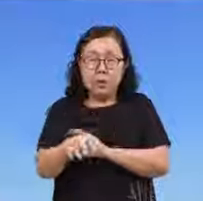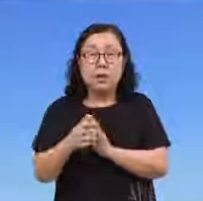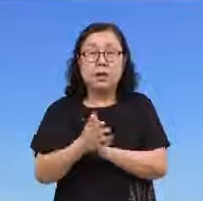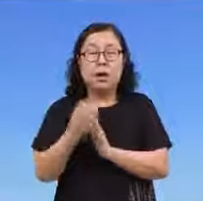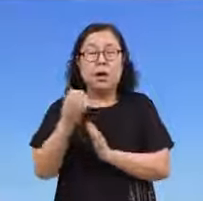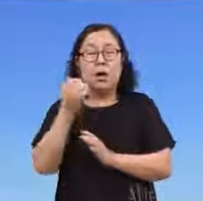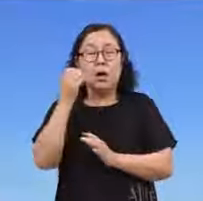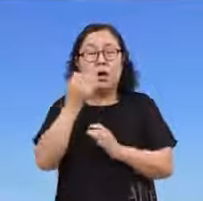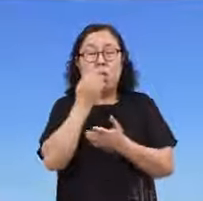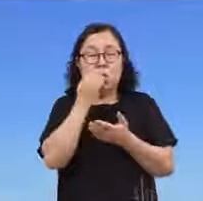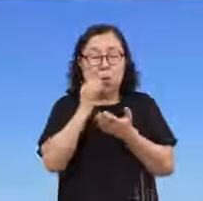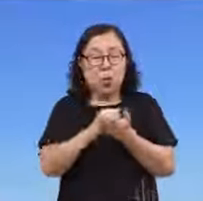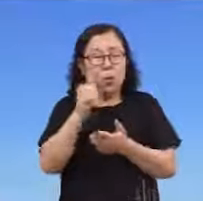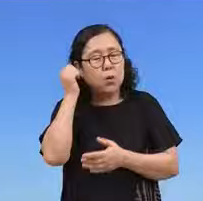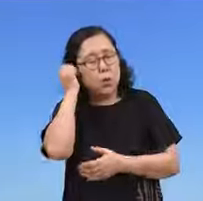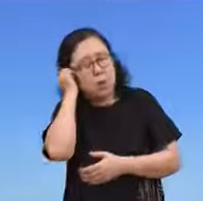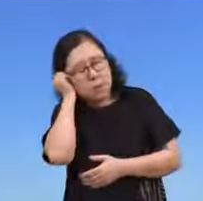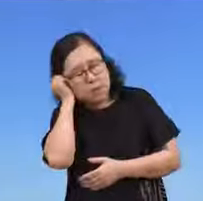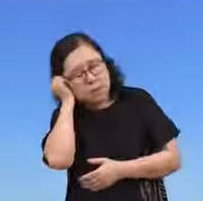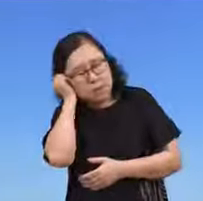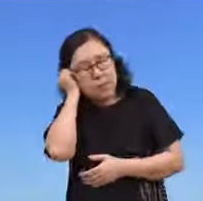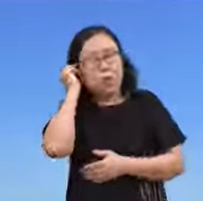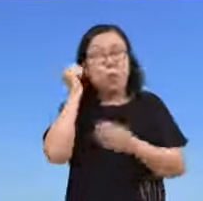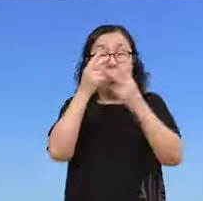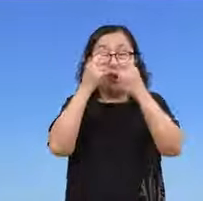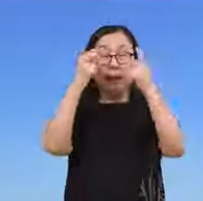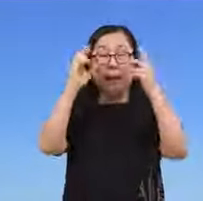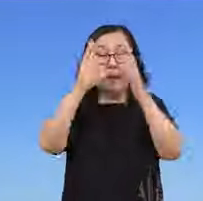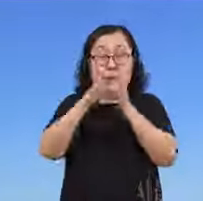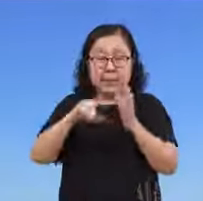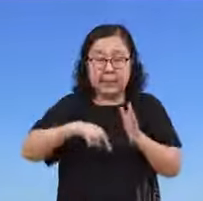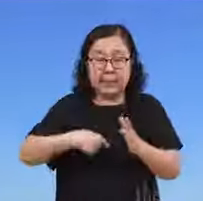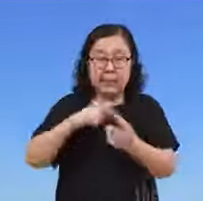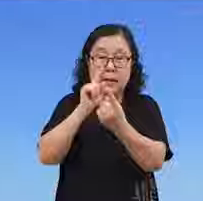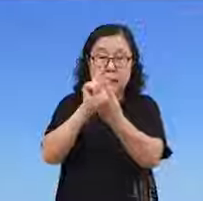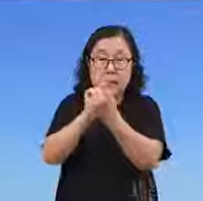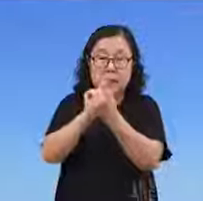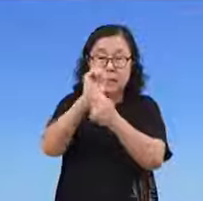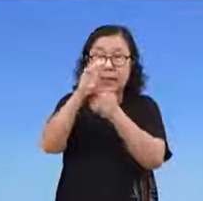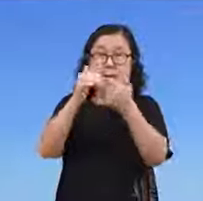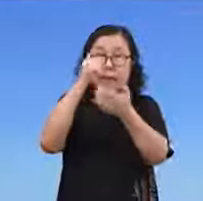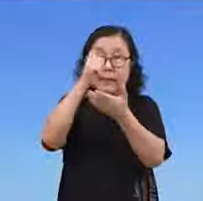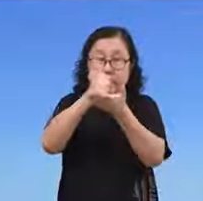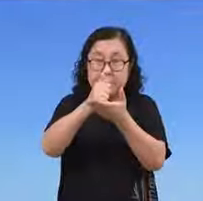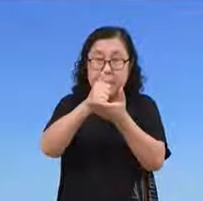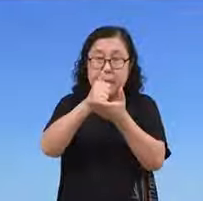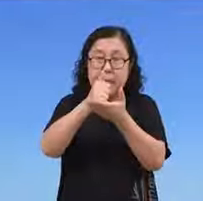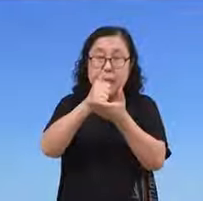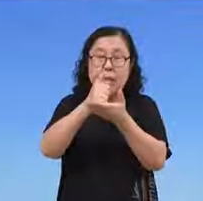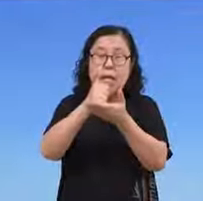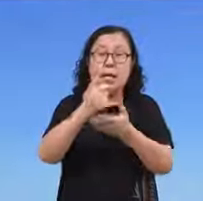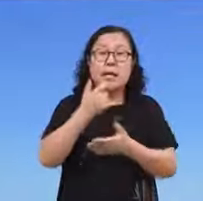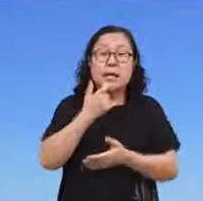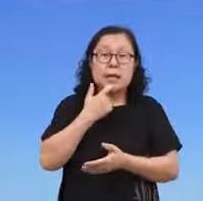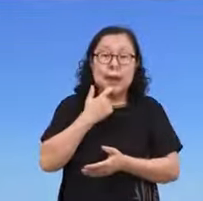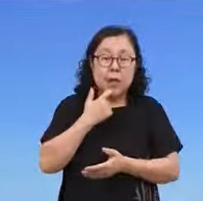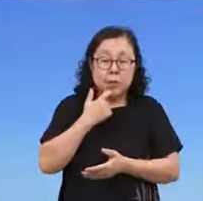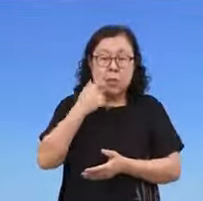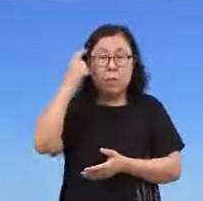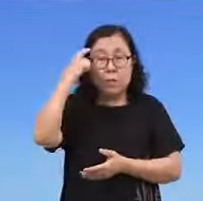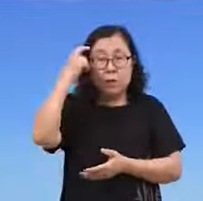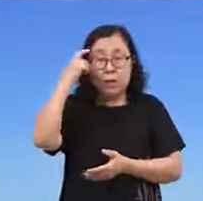베개하고 누워있는 비참한 자기를 만나주신 그 하나님, 그 하나님이 지금 오늘 본문에서 야곱